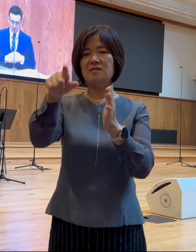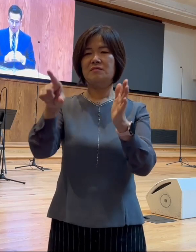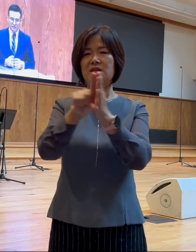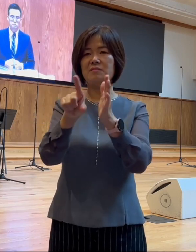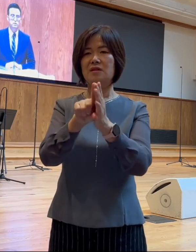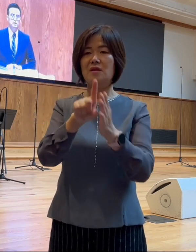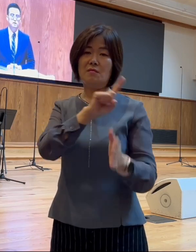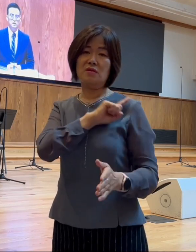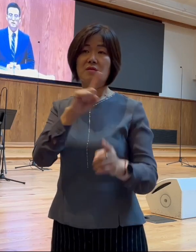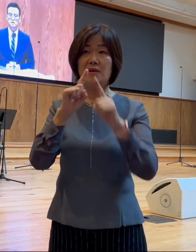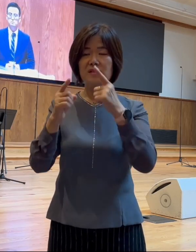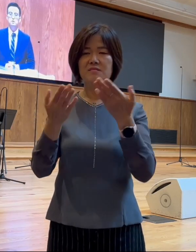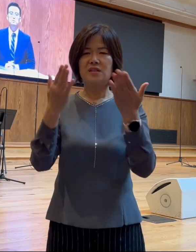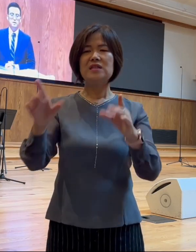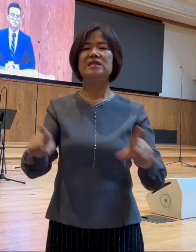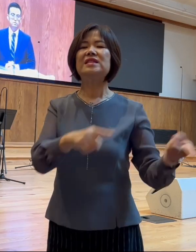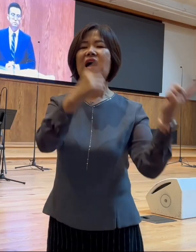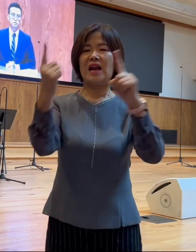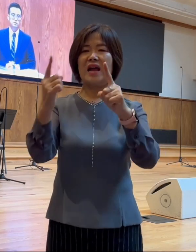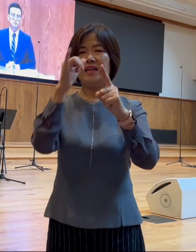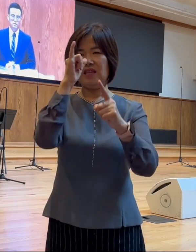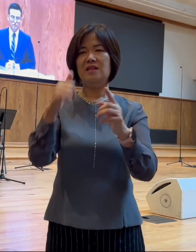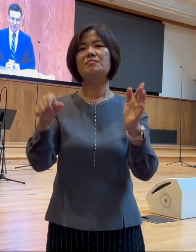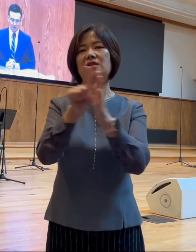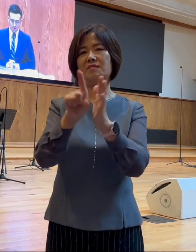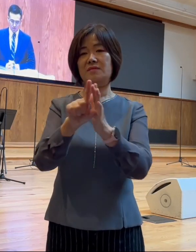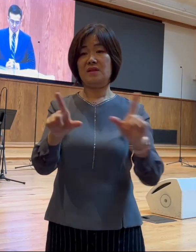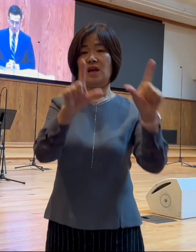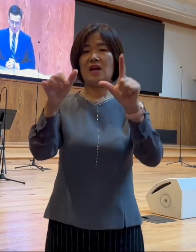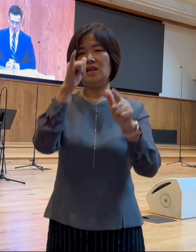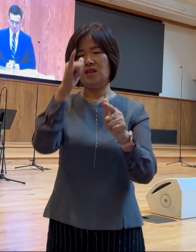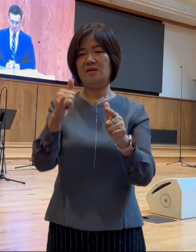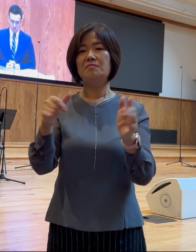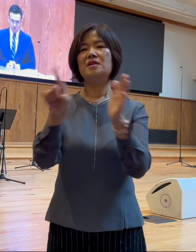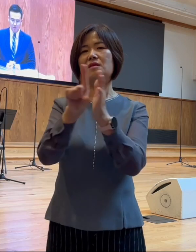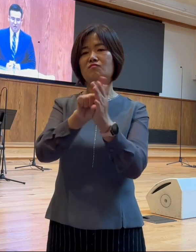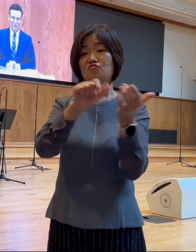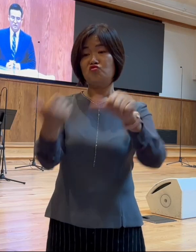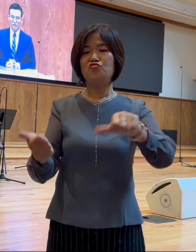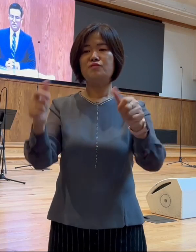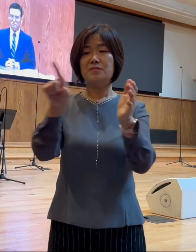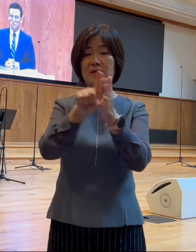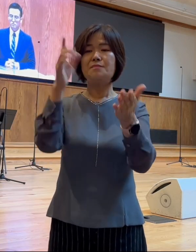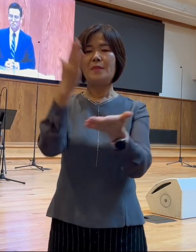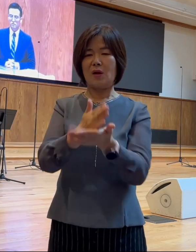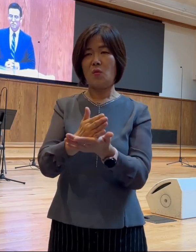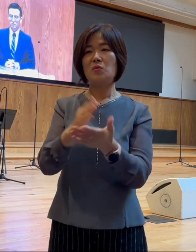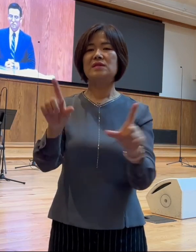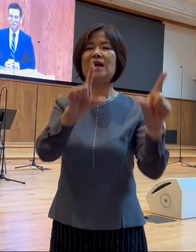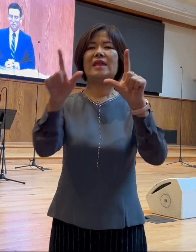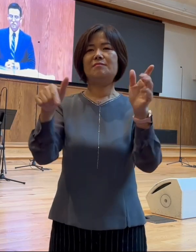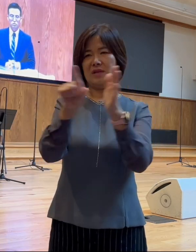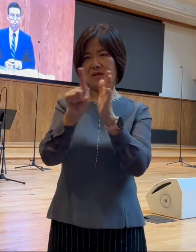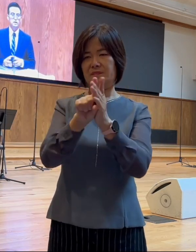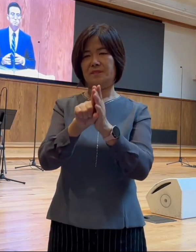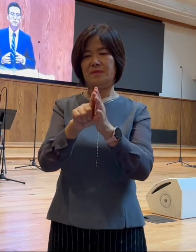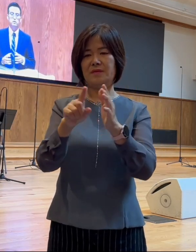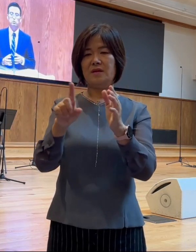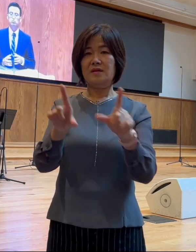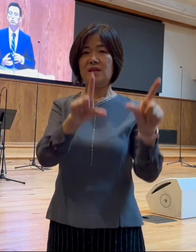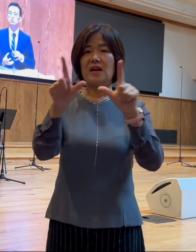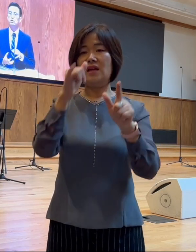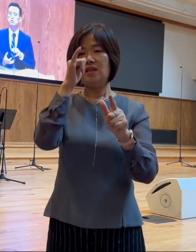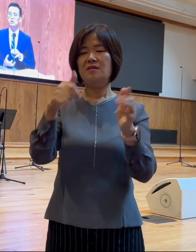앞서 말씀드린 살아있는 믿음을 말하는 겁니다. 살아있는, 산 믿음. 이 살아있는 믿음은 크게 두 가지